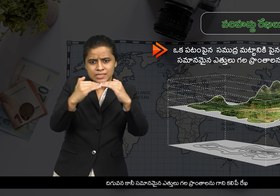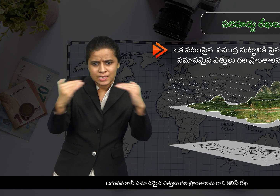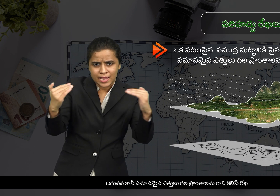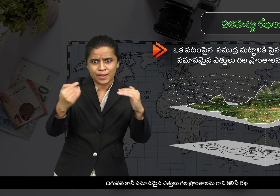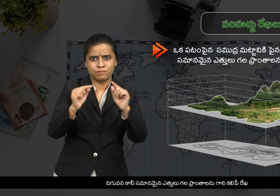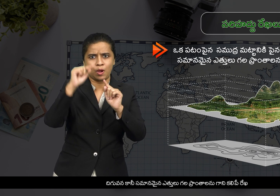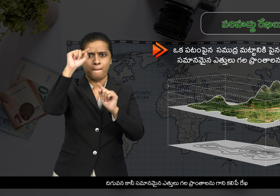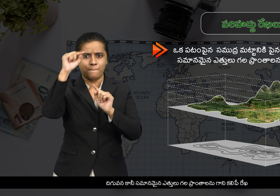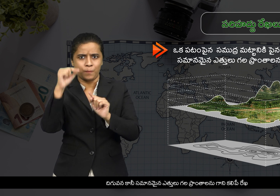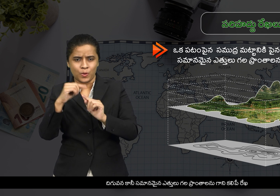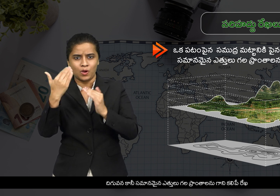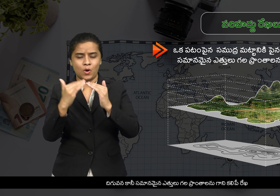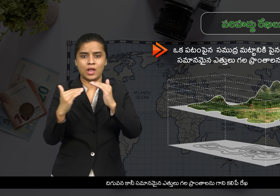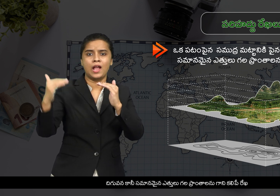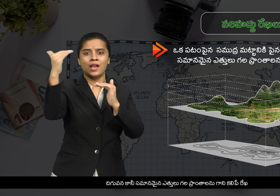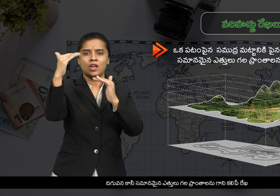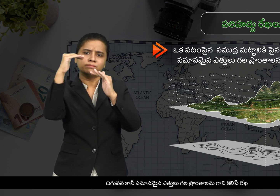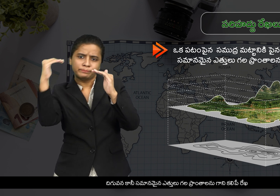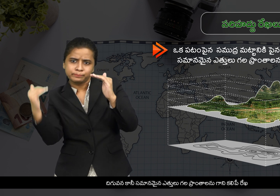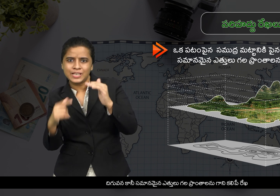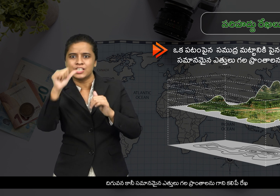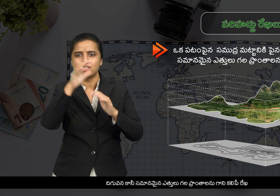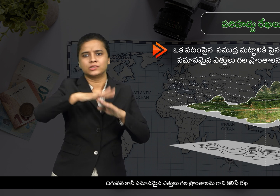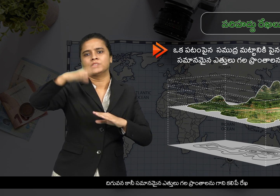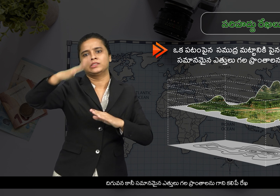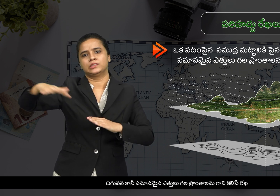సమానమైన ఎత్తులు గల ప్రాంతాలను కానీ కలిపే రేఖ.